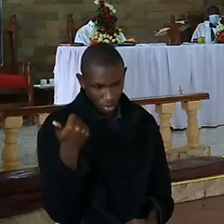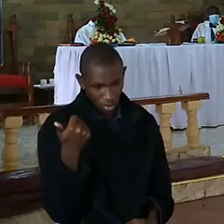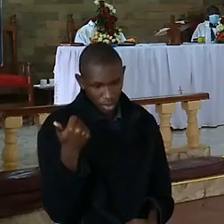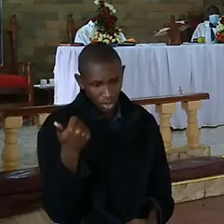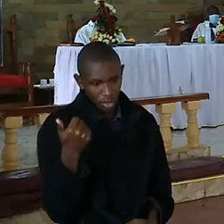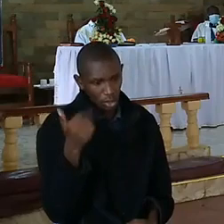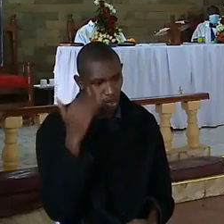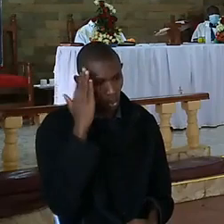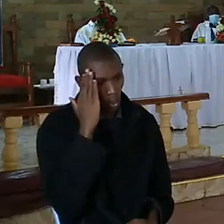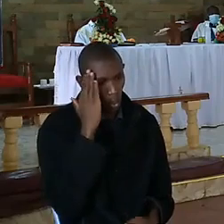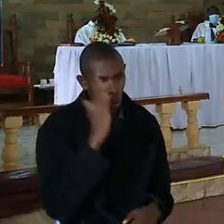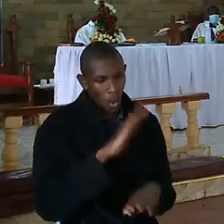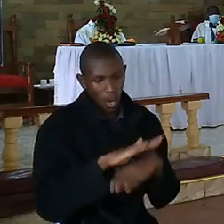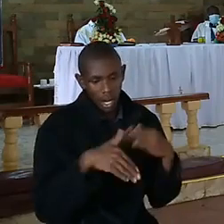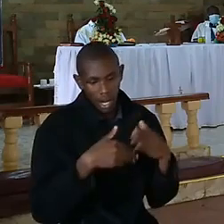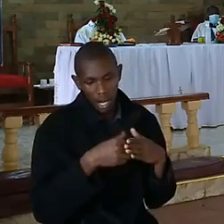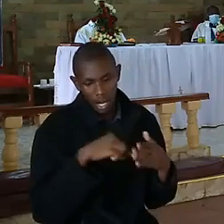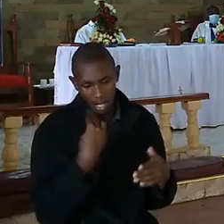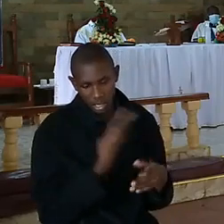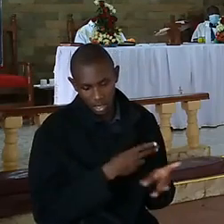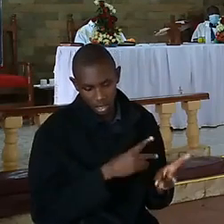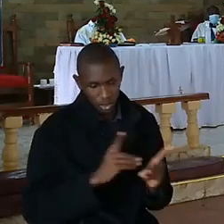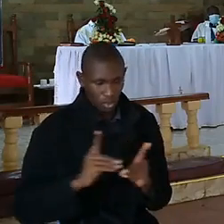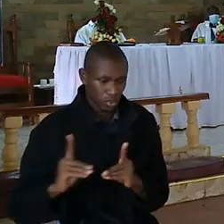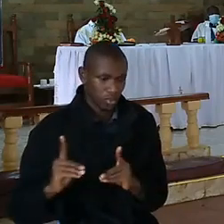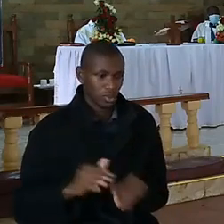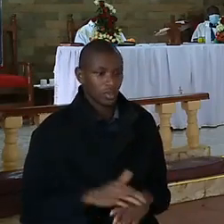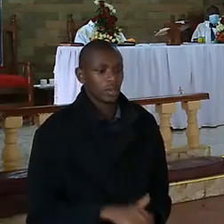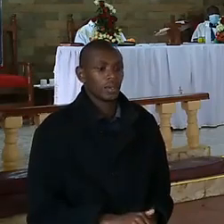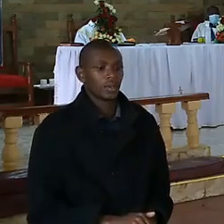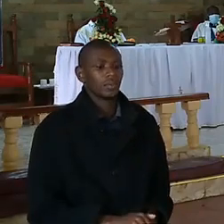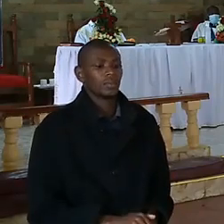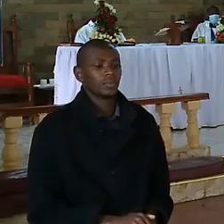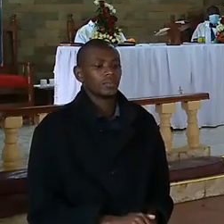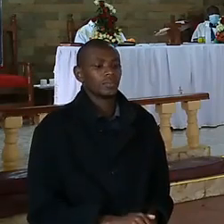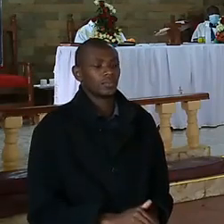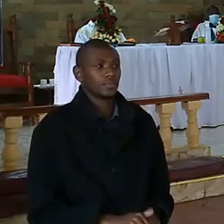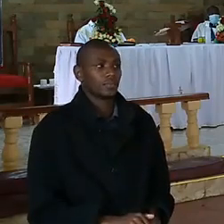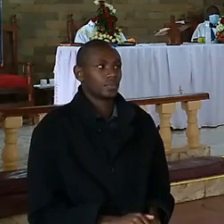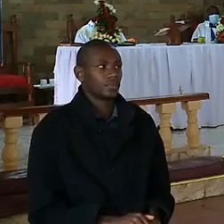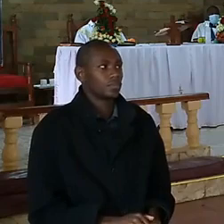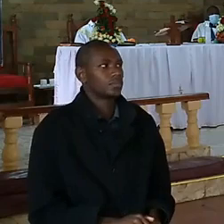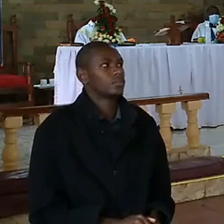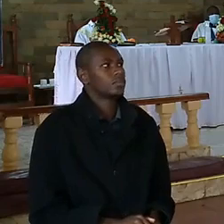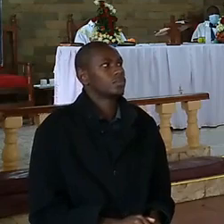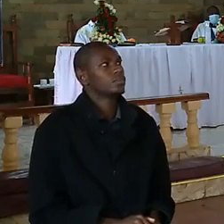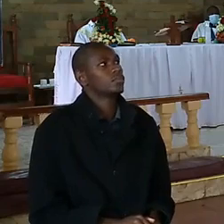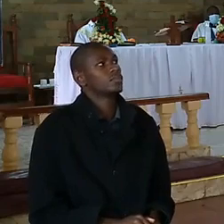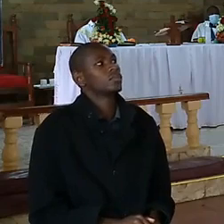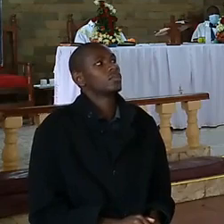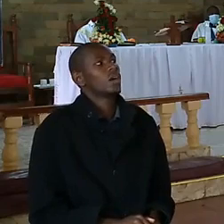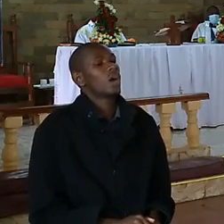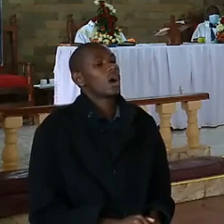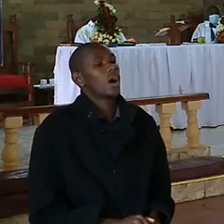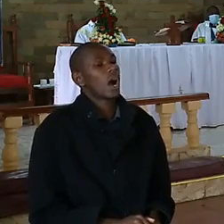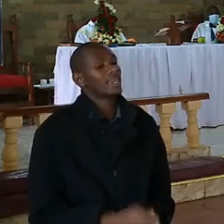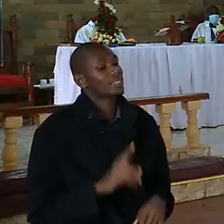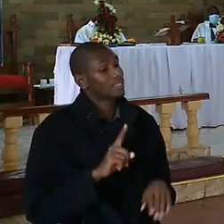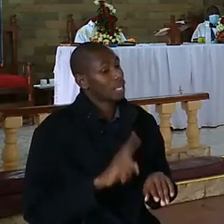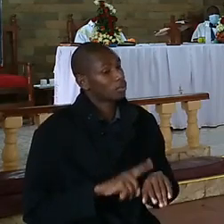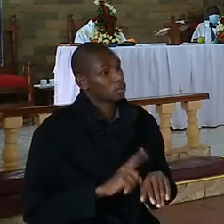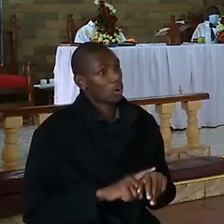maundu maria mothe turagerera tukoretwo kimerainini kiho ni tondu wa pandemic all the